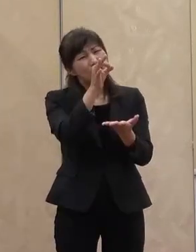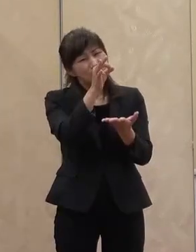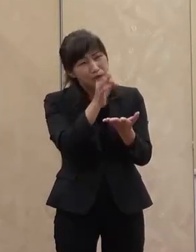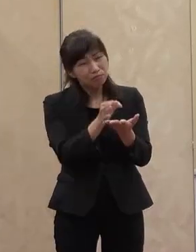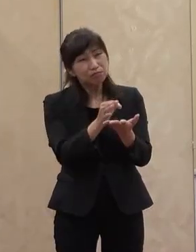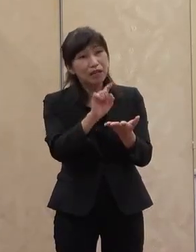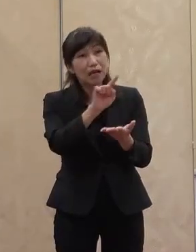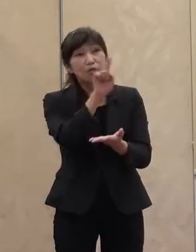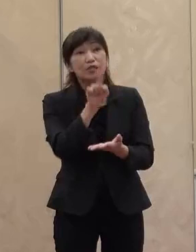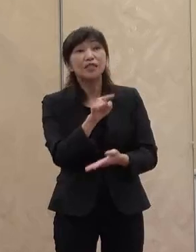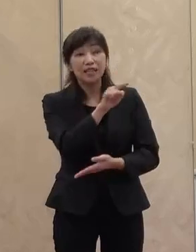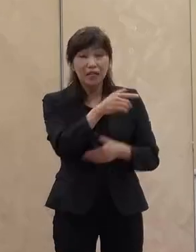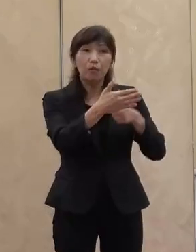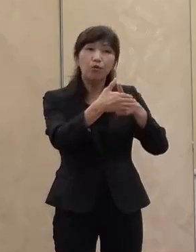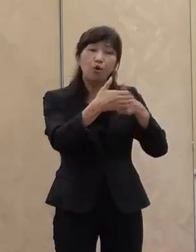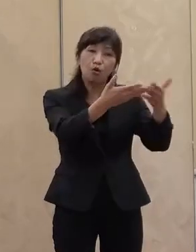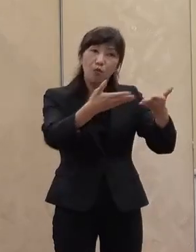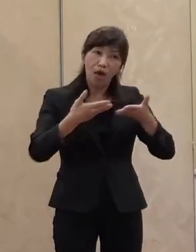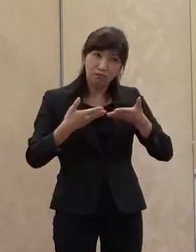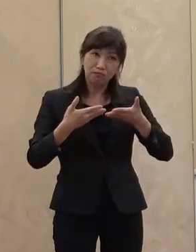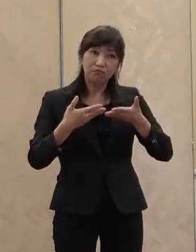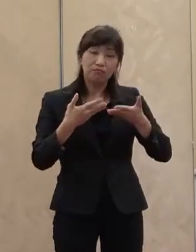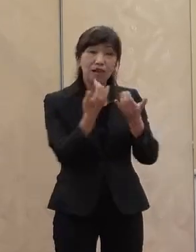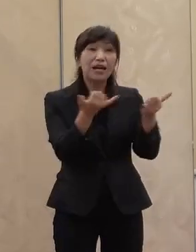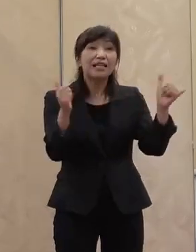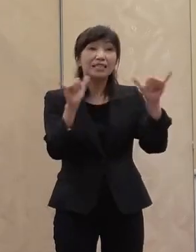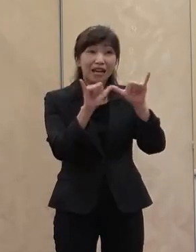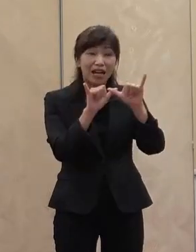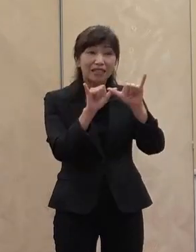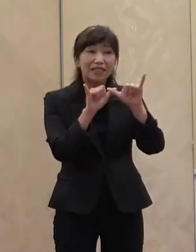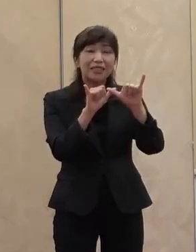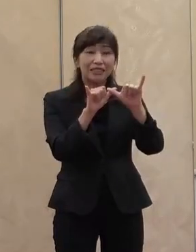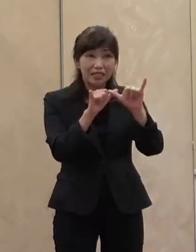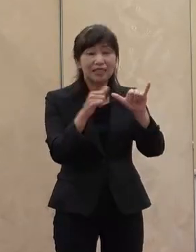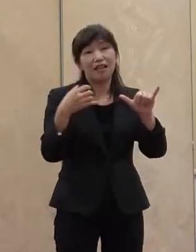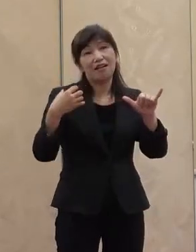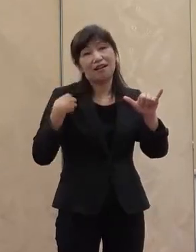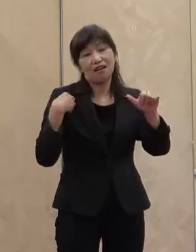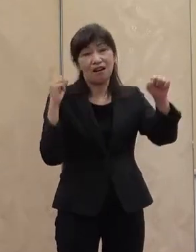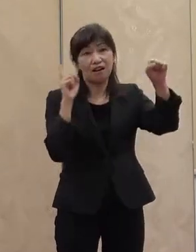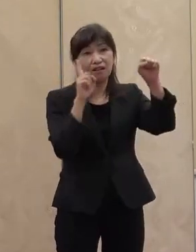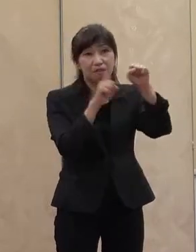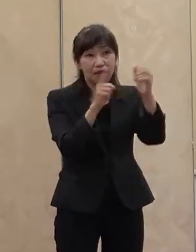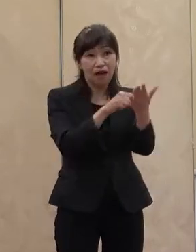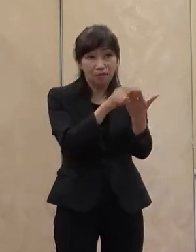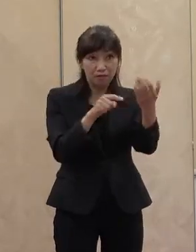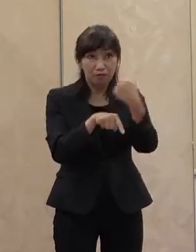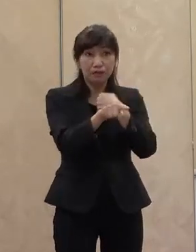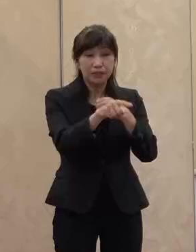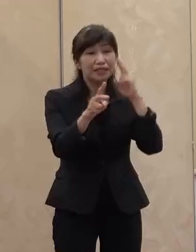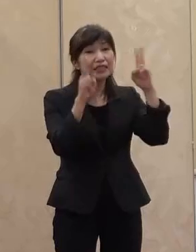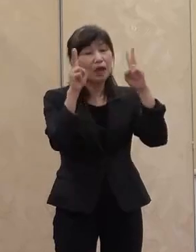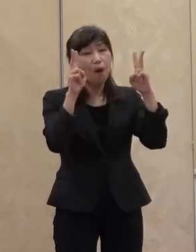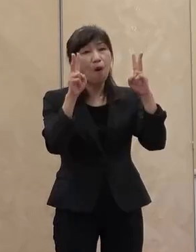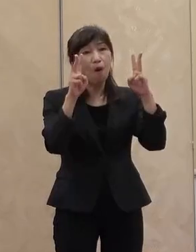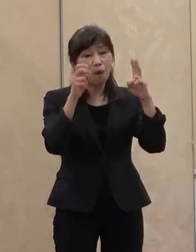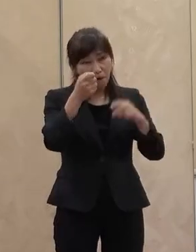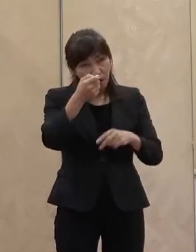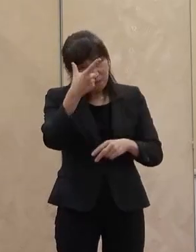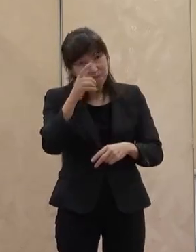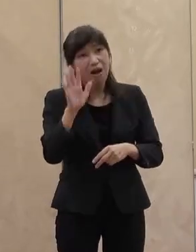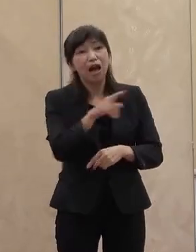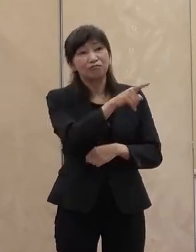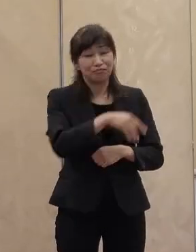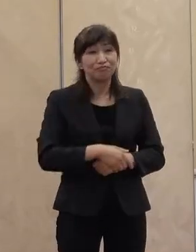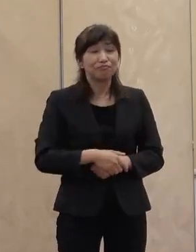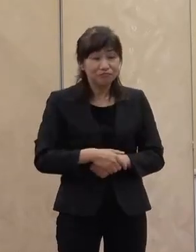協力 してくれると、まあ、社会的使命を果たすというのは企業にとっての大きなやりがいの一つだと思ってます、まあ、そこをお願